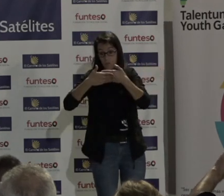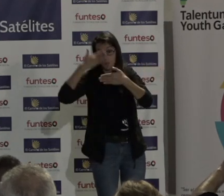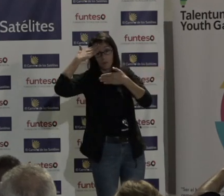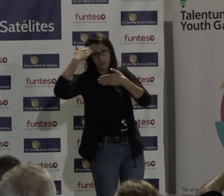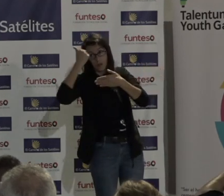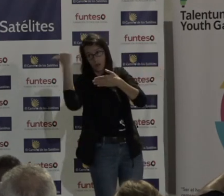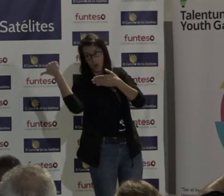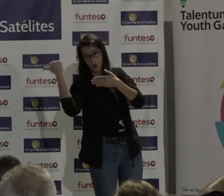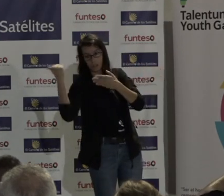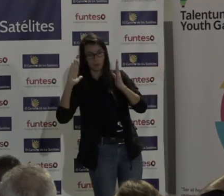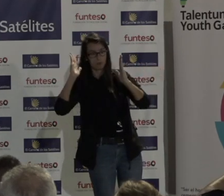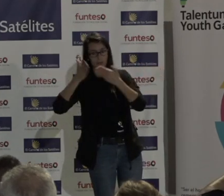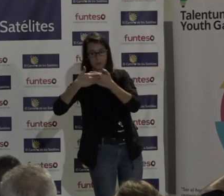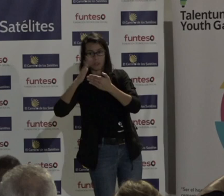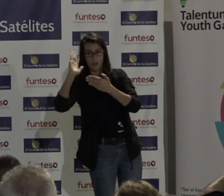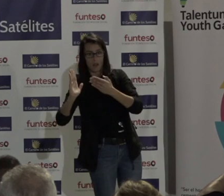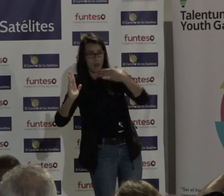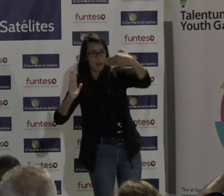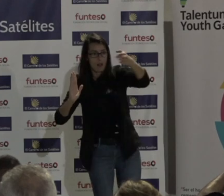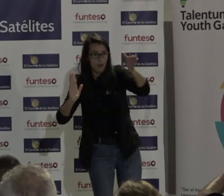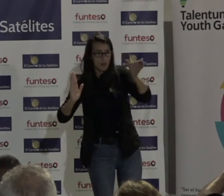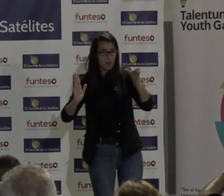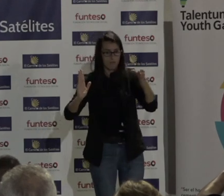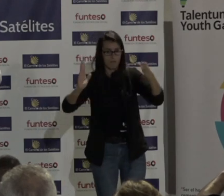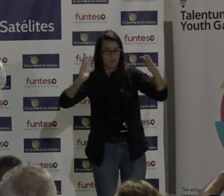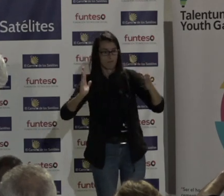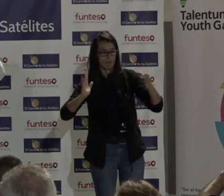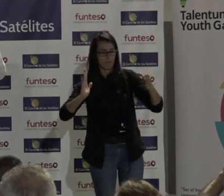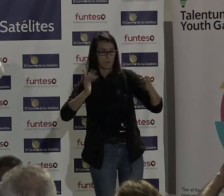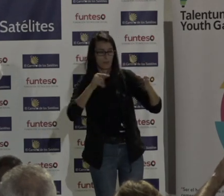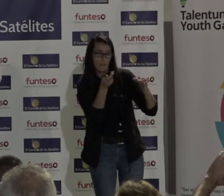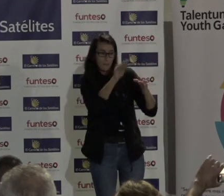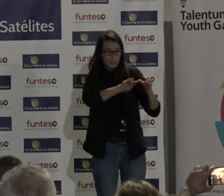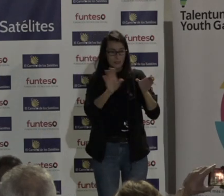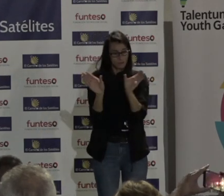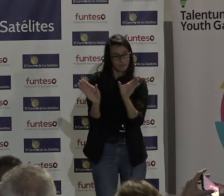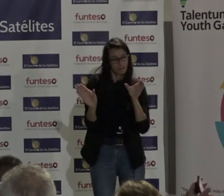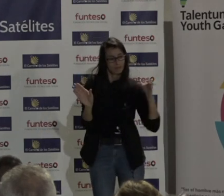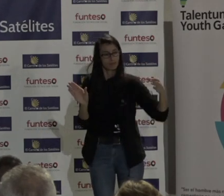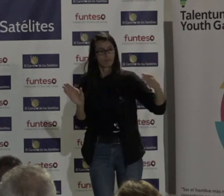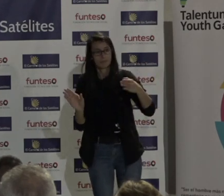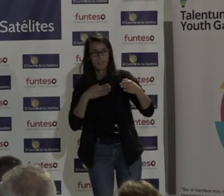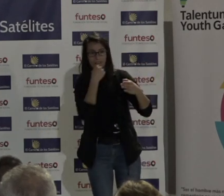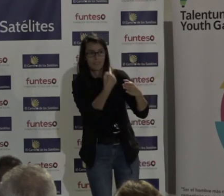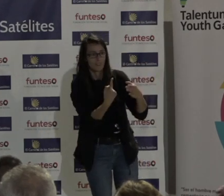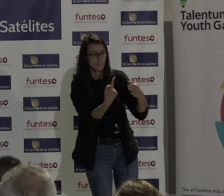al oeste. Ese ábside, colocado como un añadido, realmente está